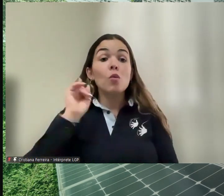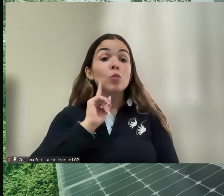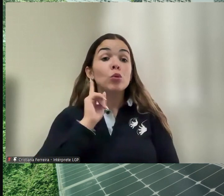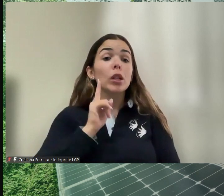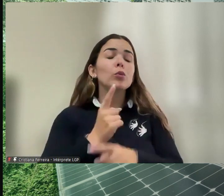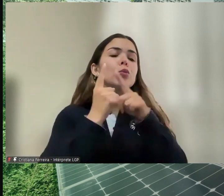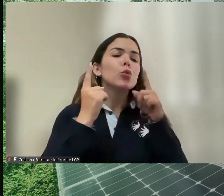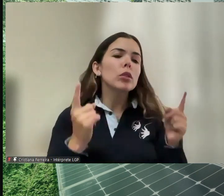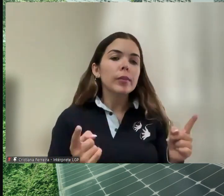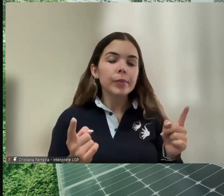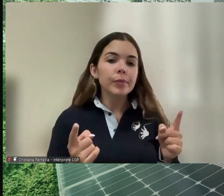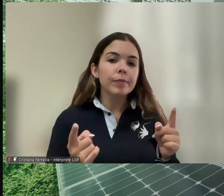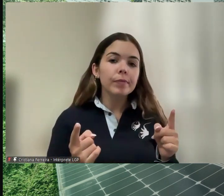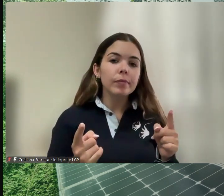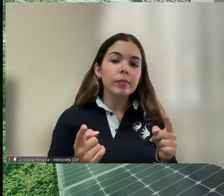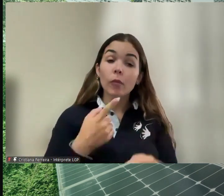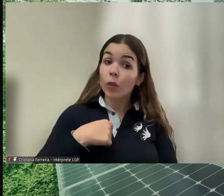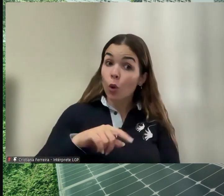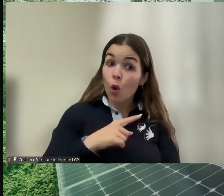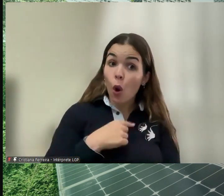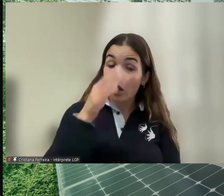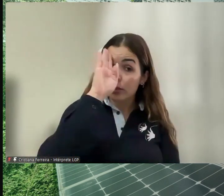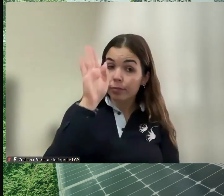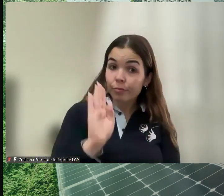ficamos a saber